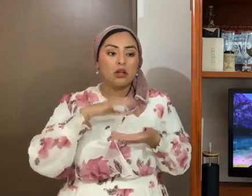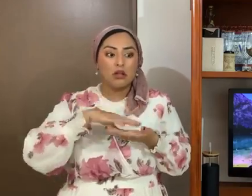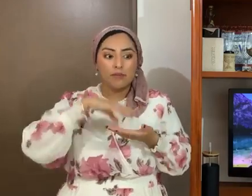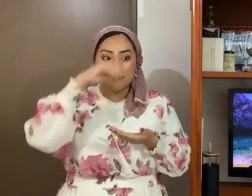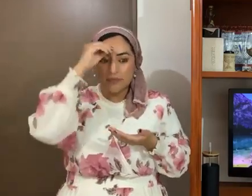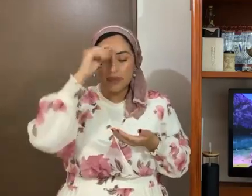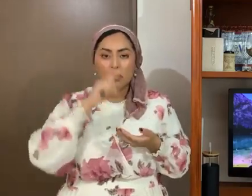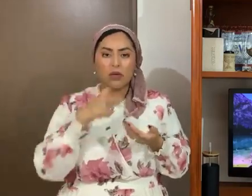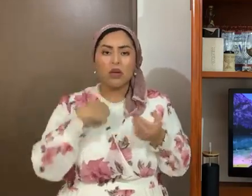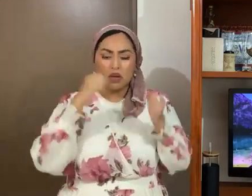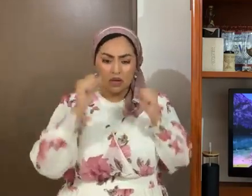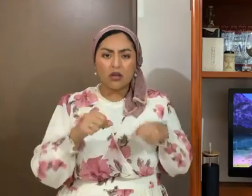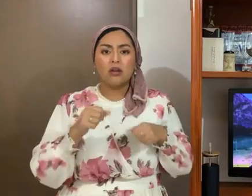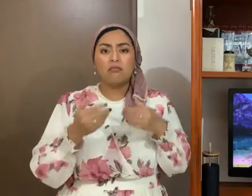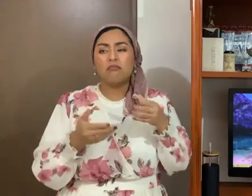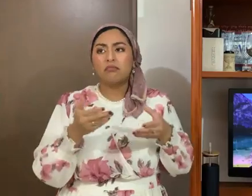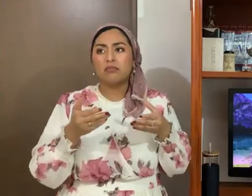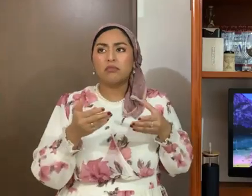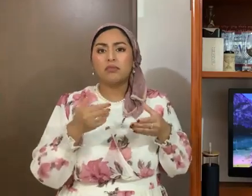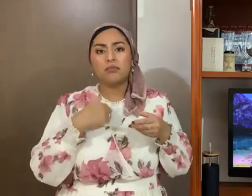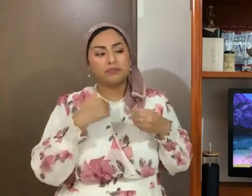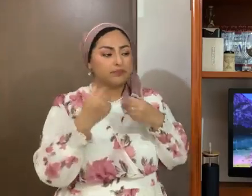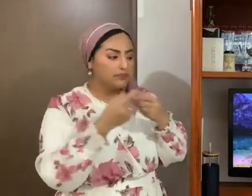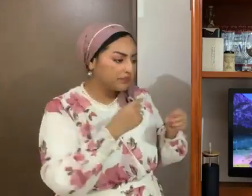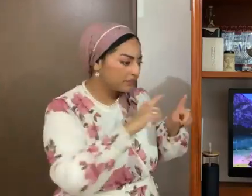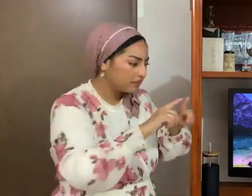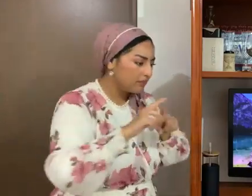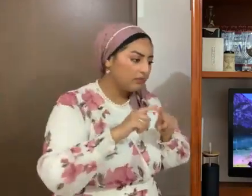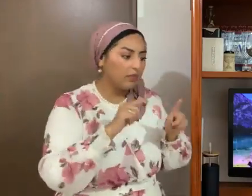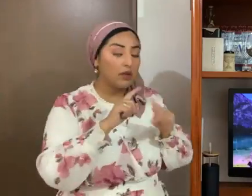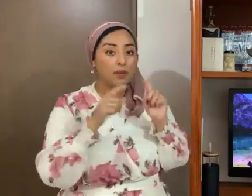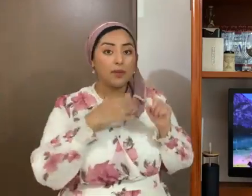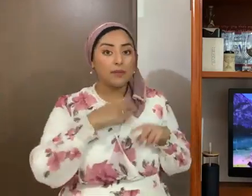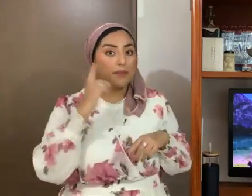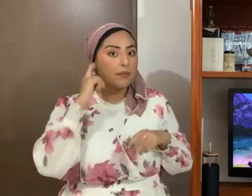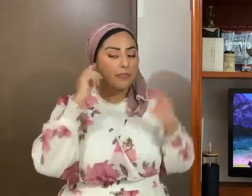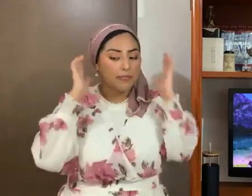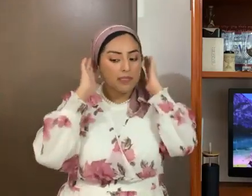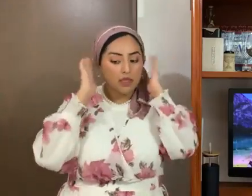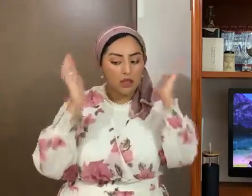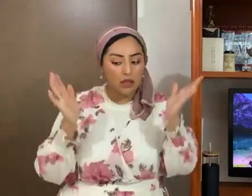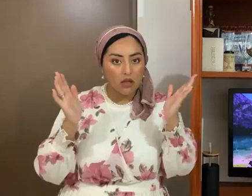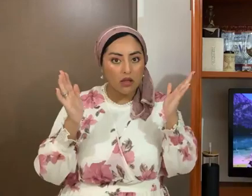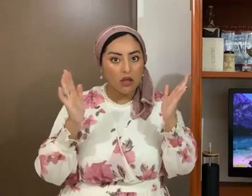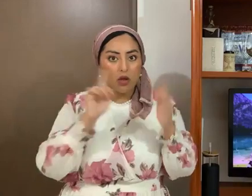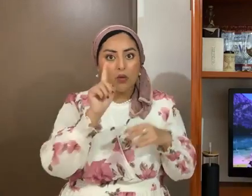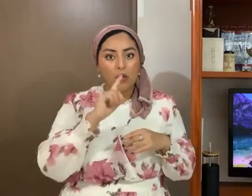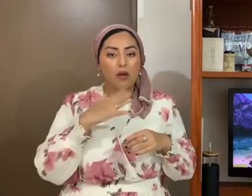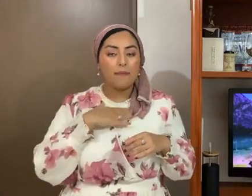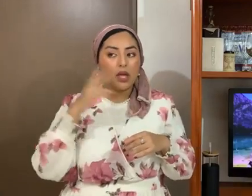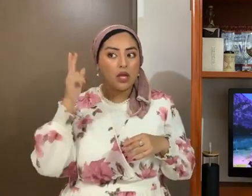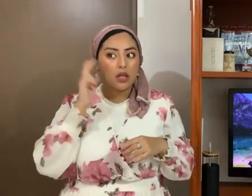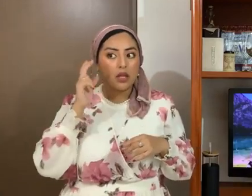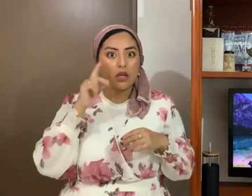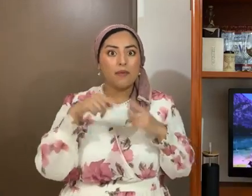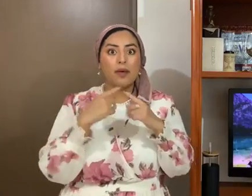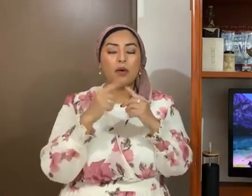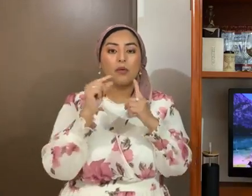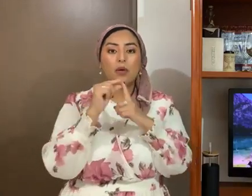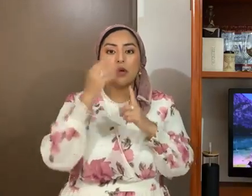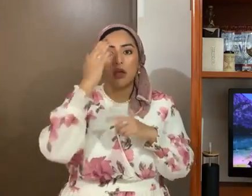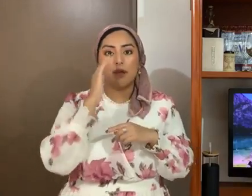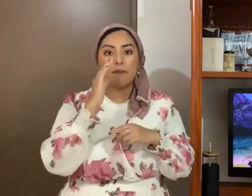alimentarnos. Sí puedo yo estar a lo mejor haciendo otra actividad, pero que mis oídos estén atentos a donde yo estoy escuchando la